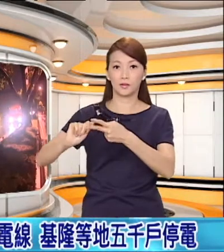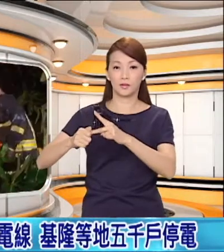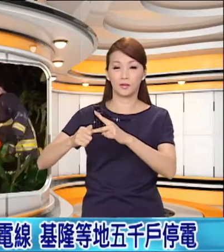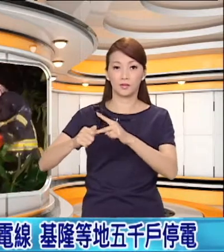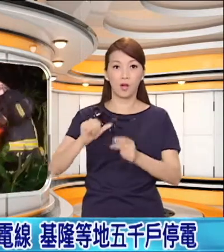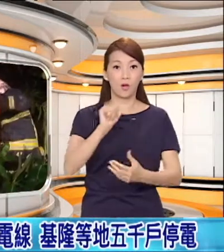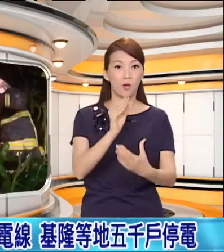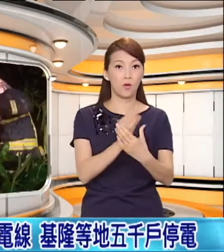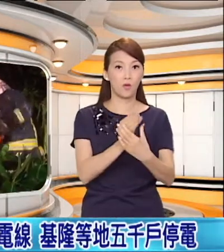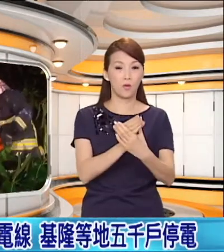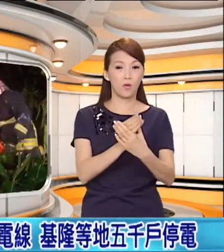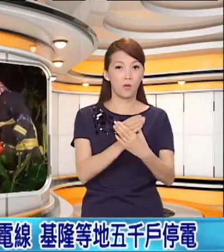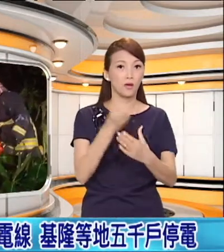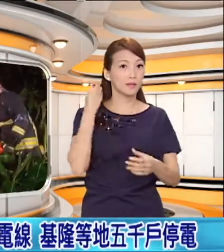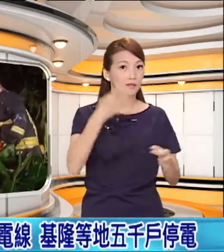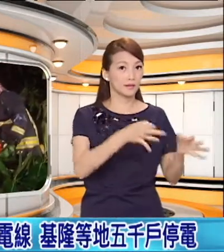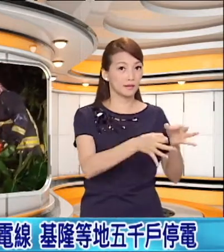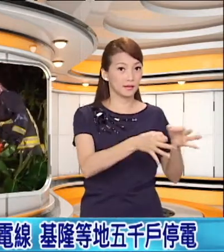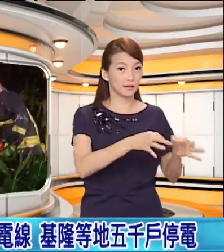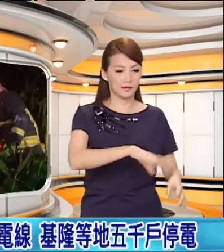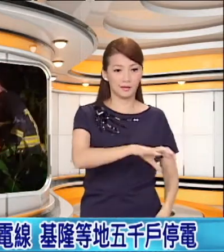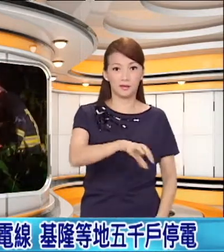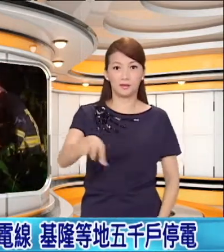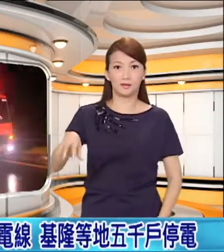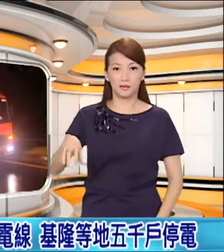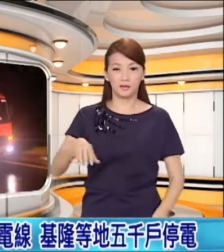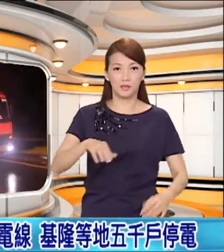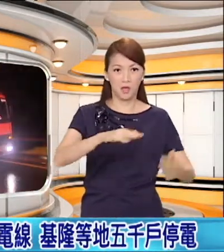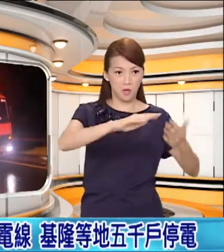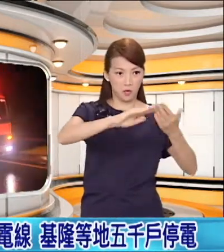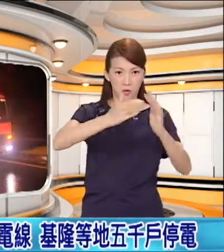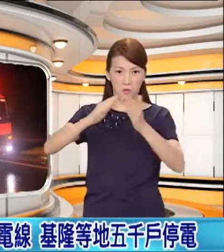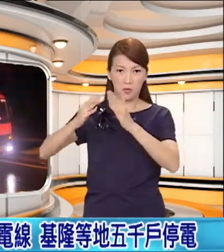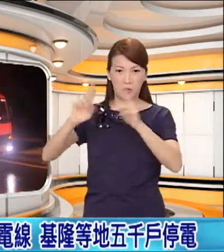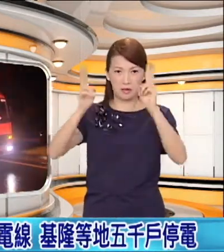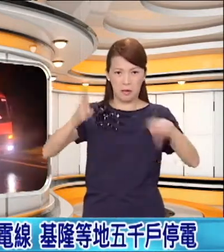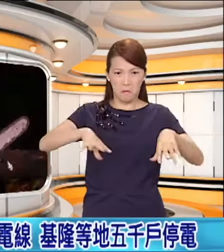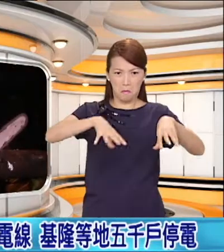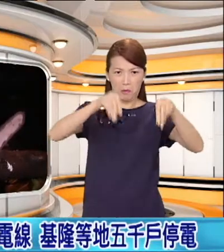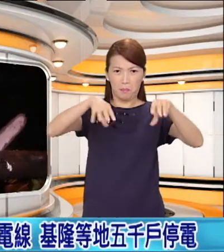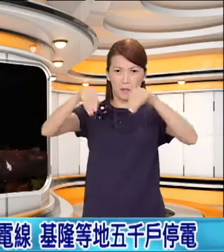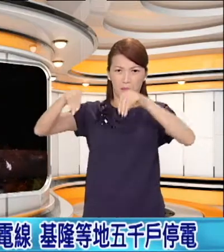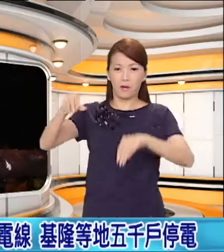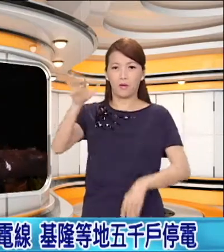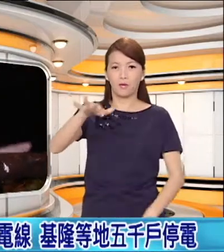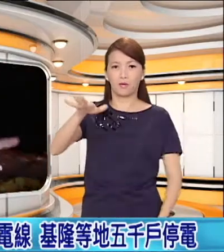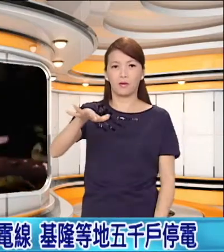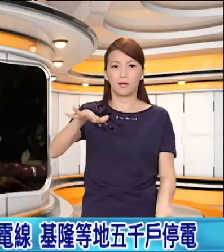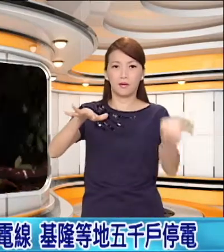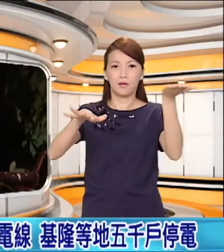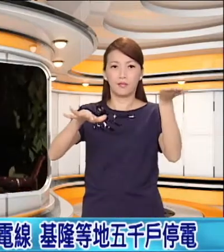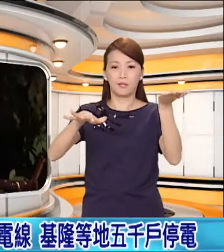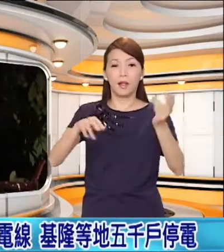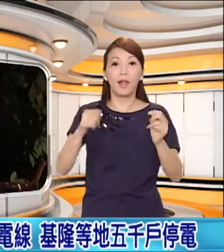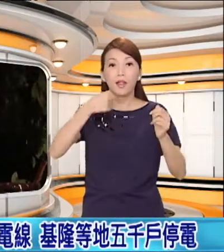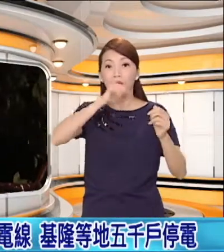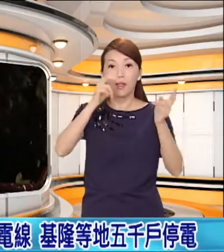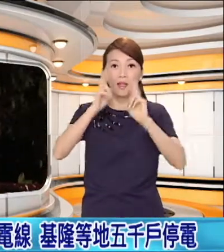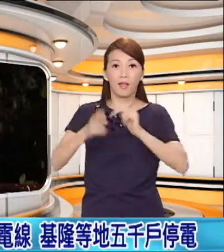等地区，传出了5000多户停电的消息。而经过台电人员漏夜抢修之后，